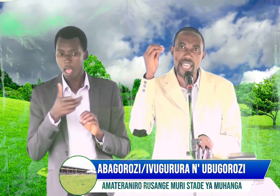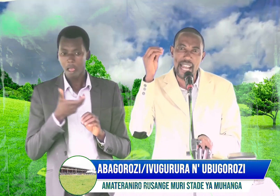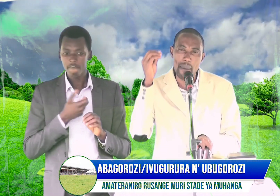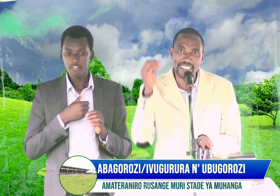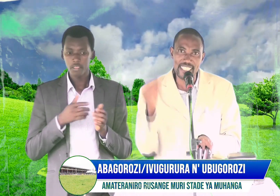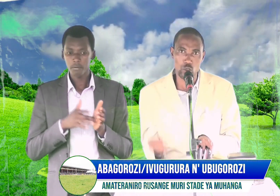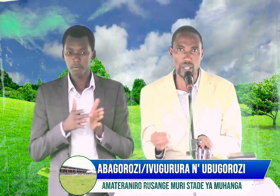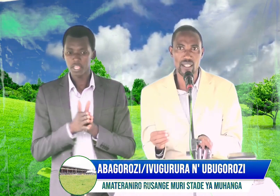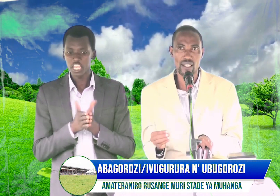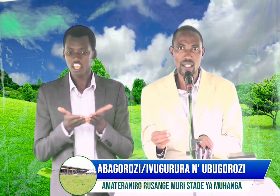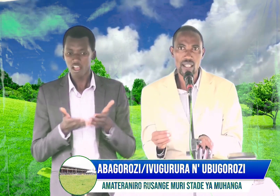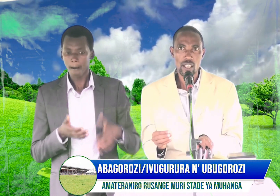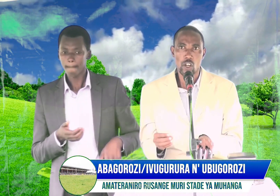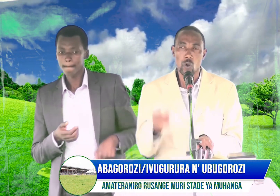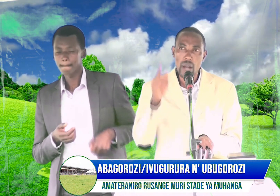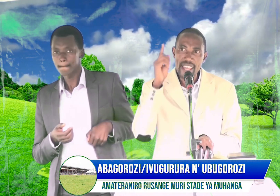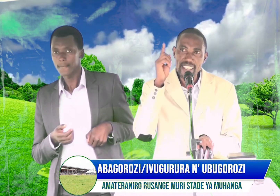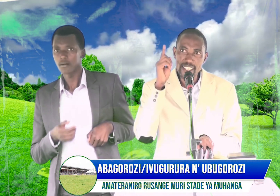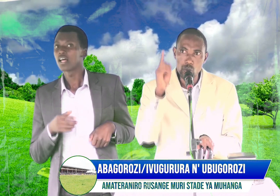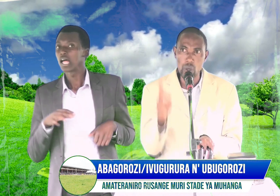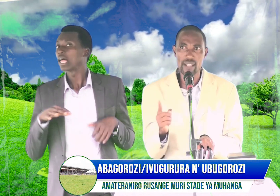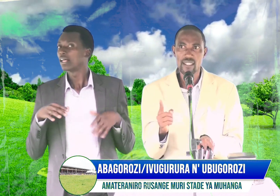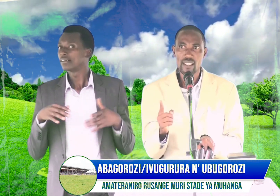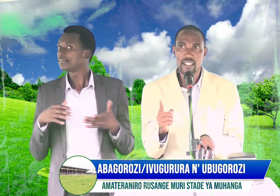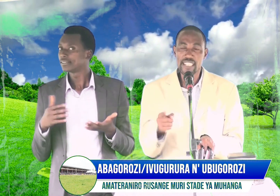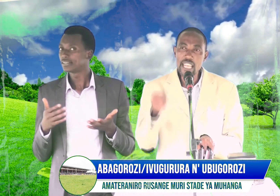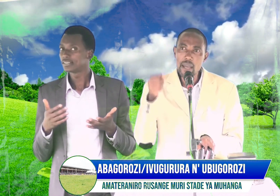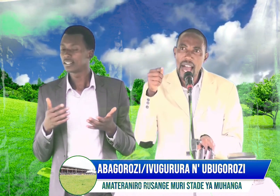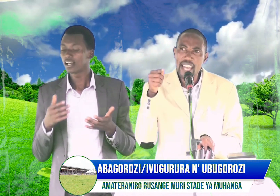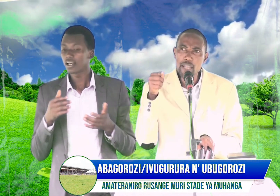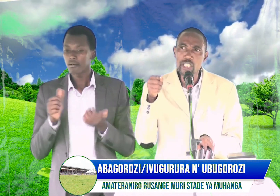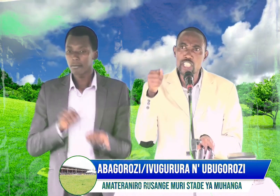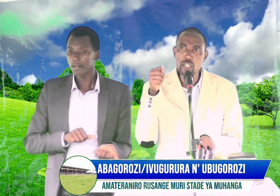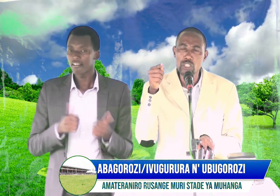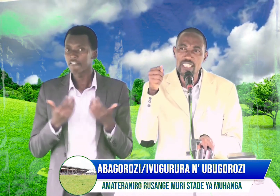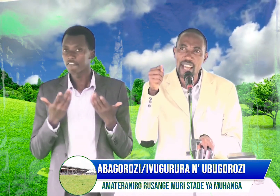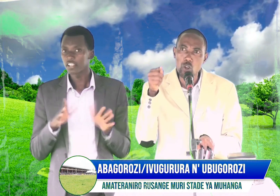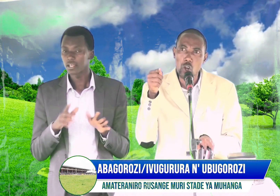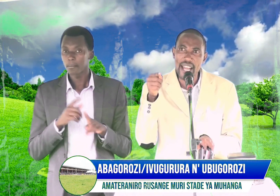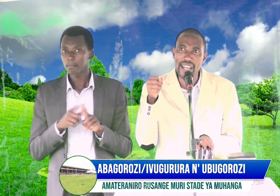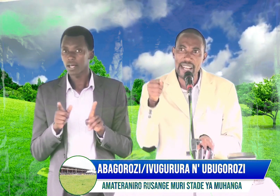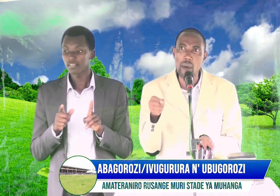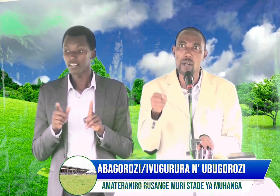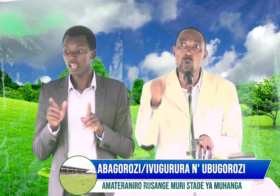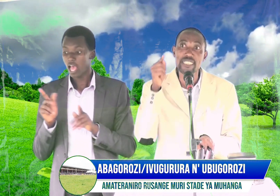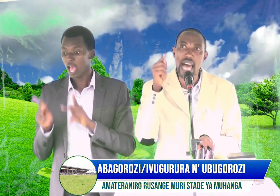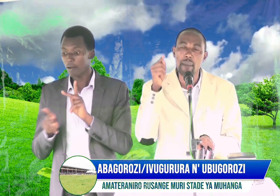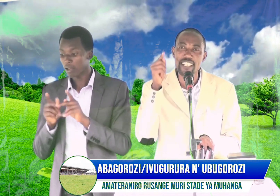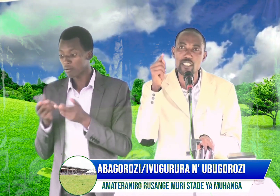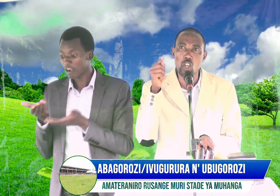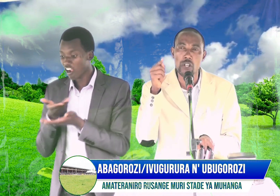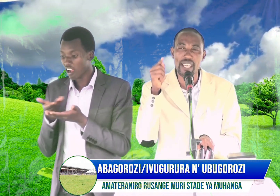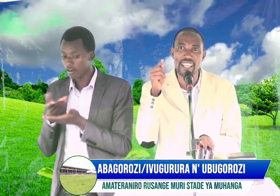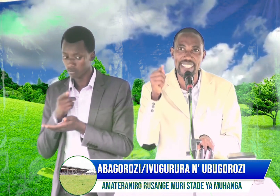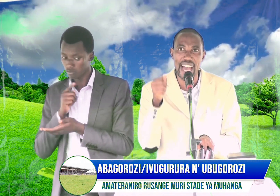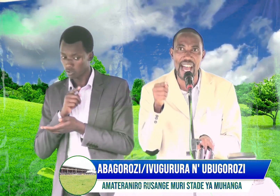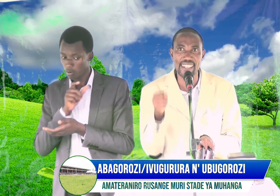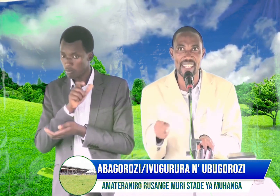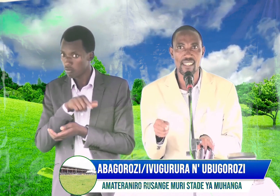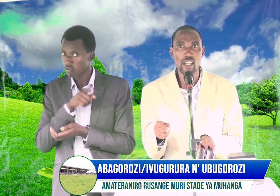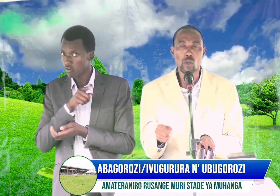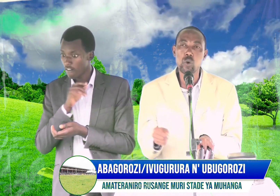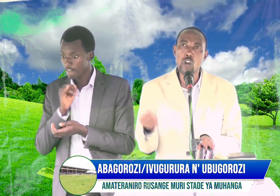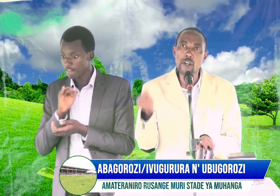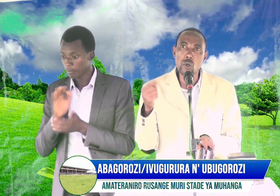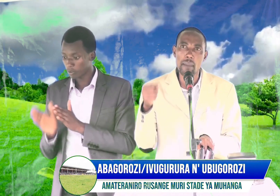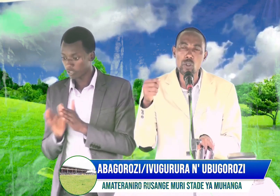kubeshye ngo yarabatijwe urahirwe niba hari imishinga ugiye gukorana nawe uzamwitondere